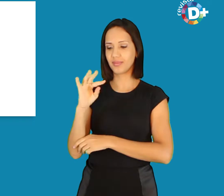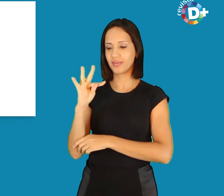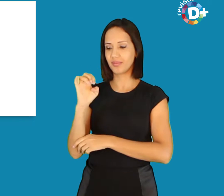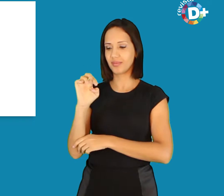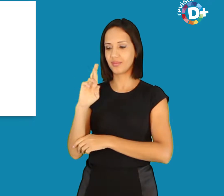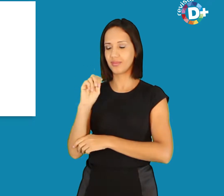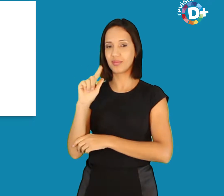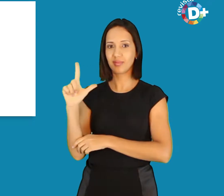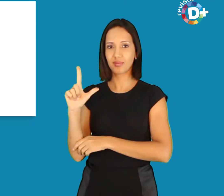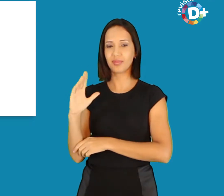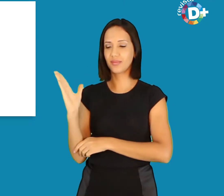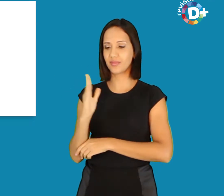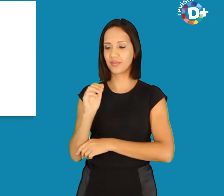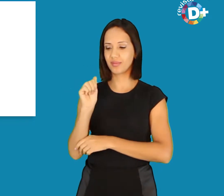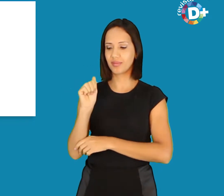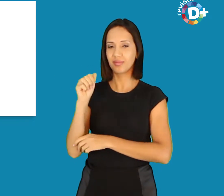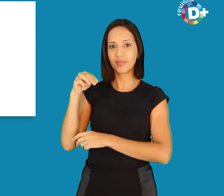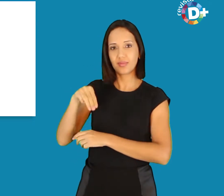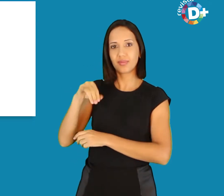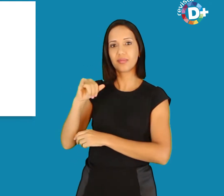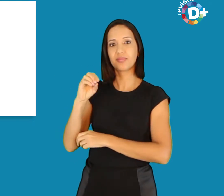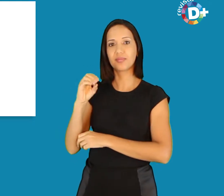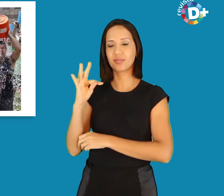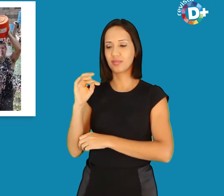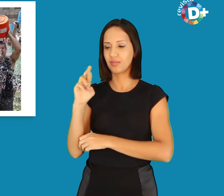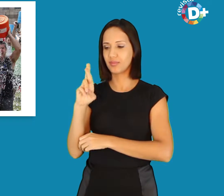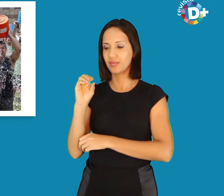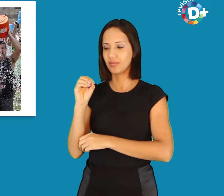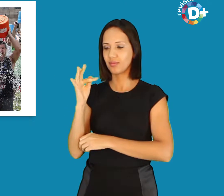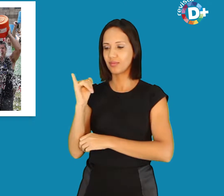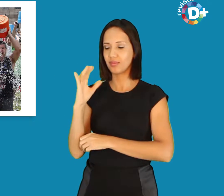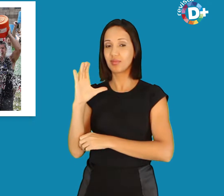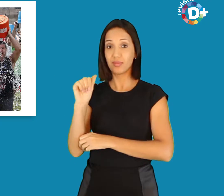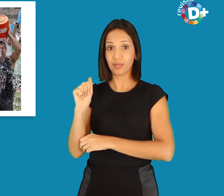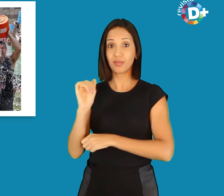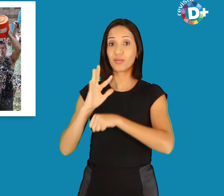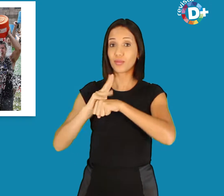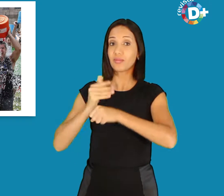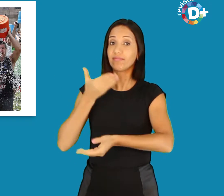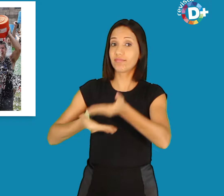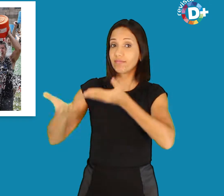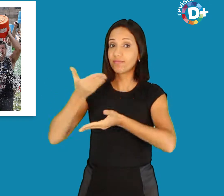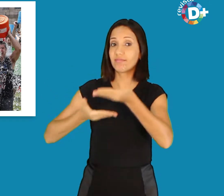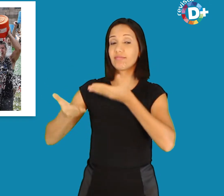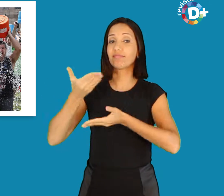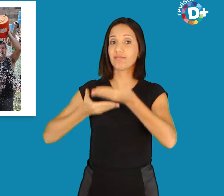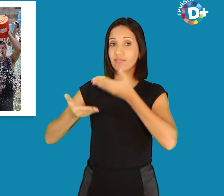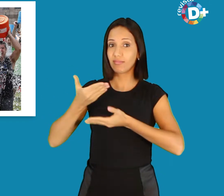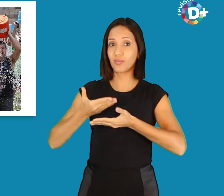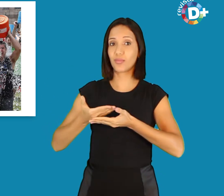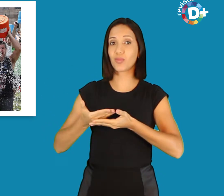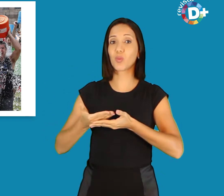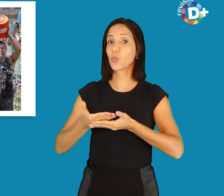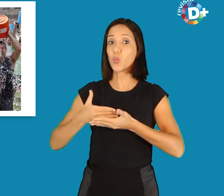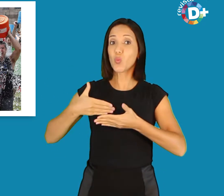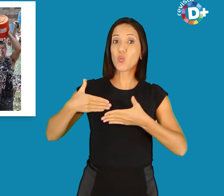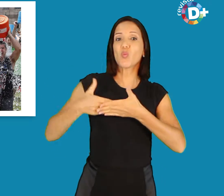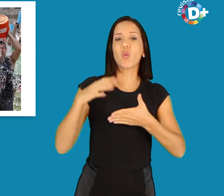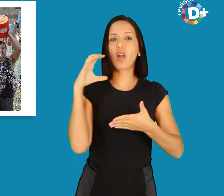e nem sempre fatal muitos devem se lembrar de algo inusitado que tomou conta das redes sociais em meados